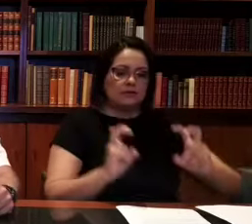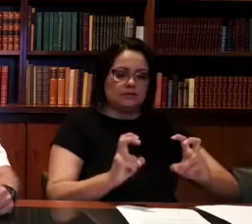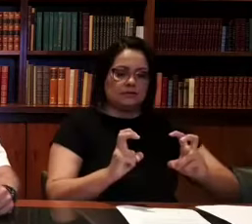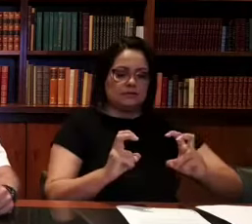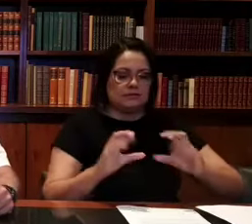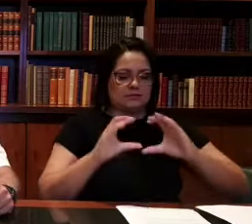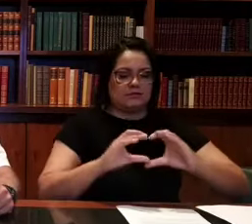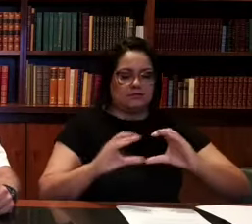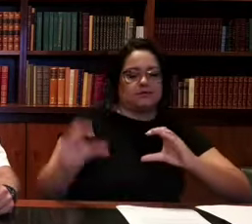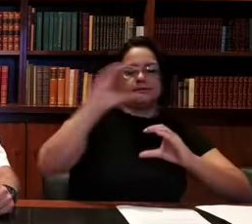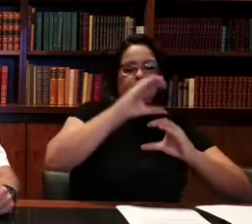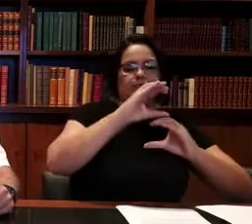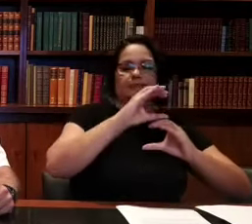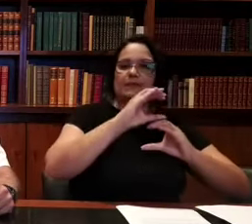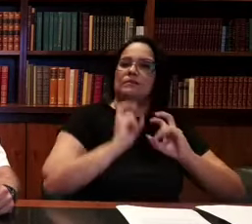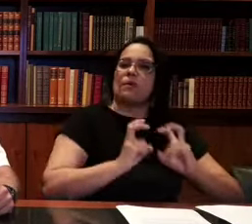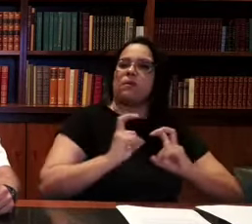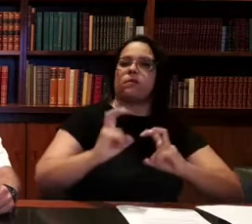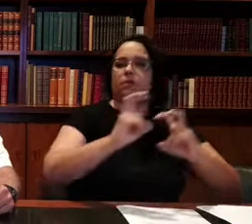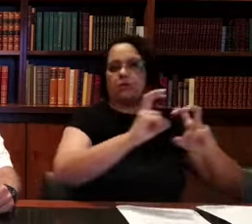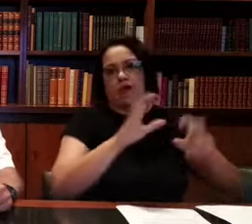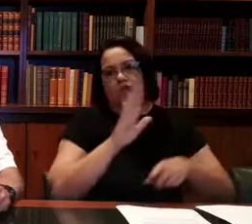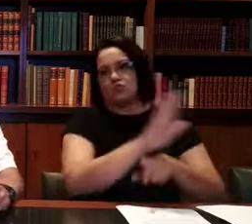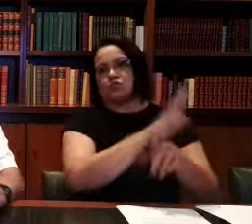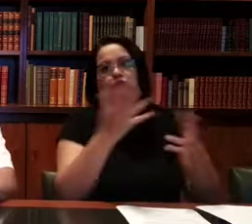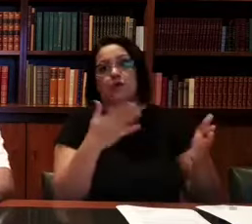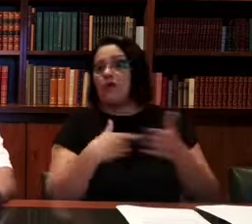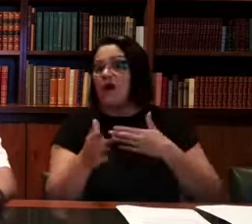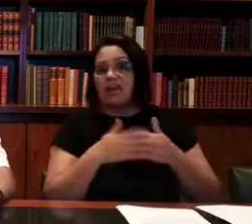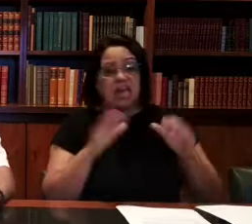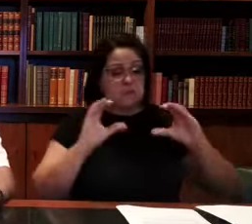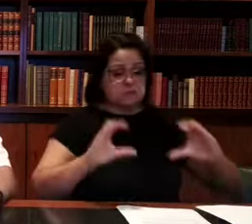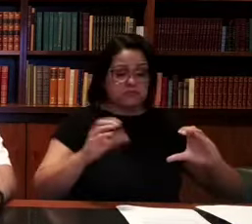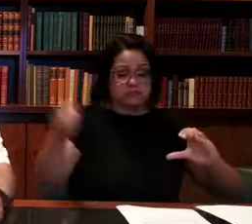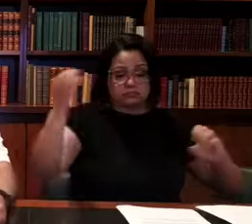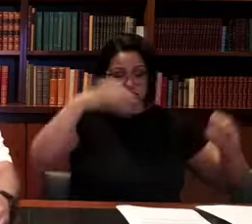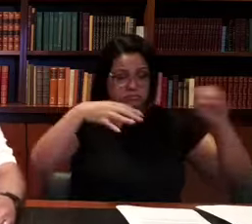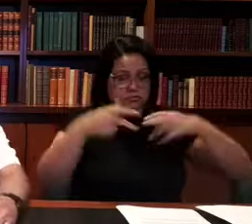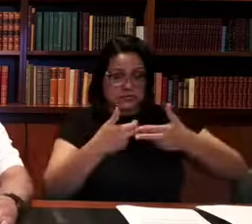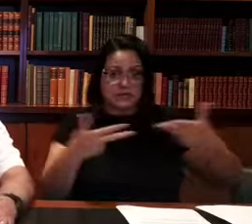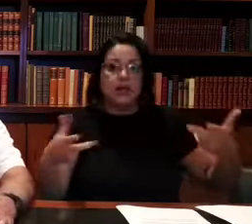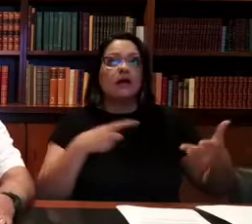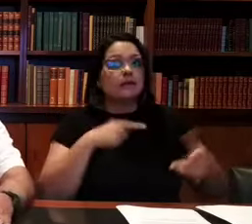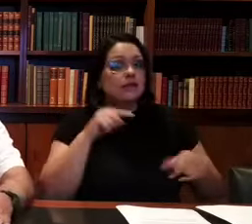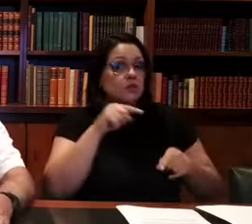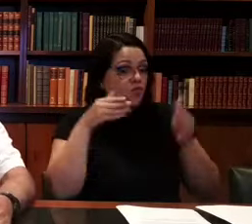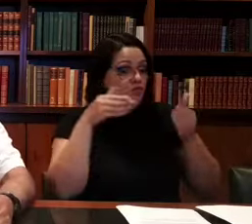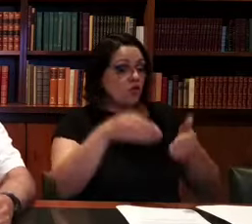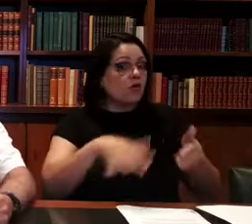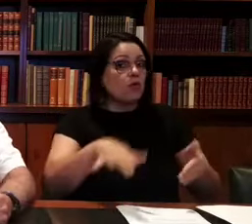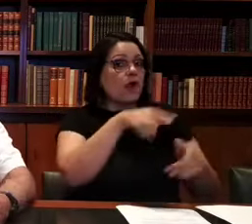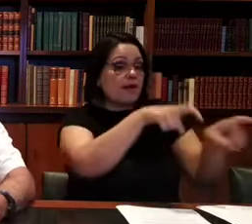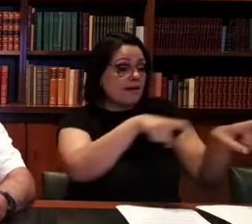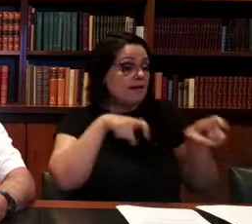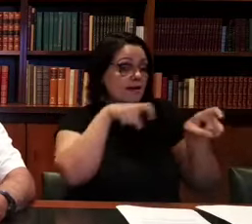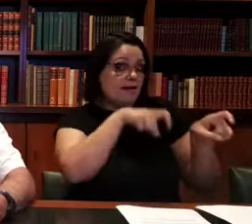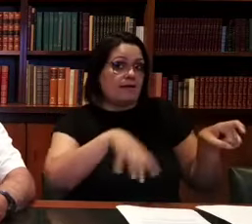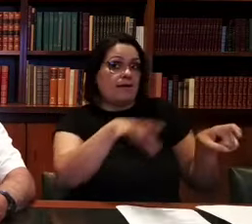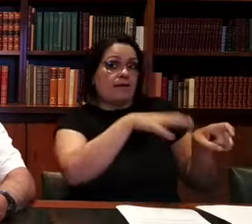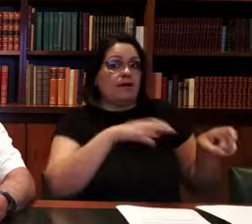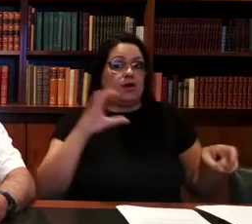vai ajudar esse toque especial que deu todo tipo de carga a gente ora é óbvio que ela tem uma vocação para O agronegócio é uma vocação